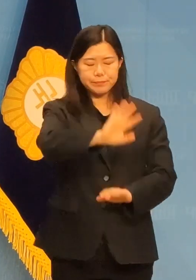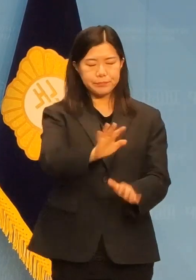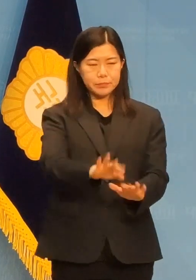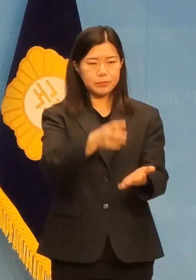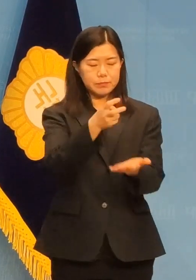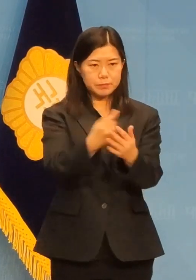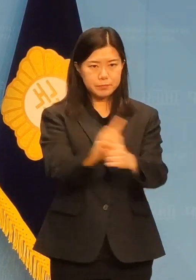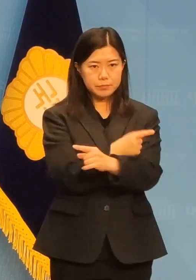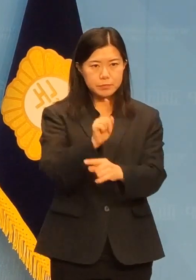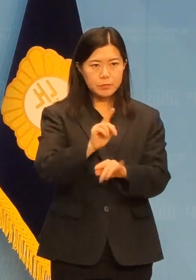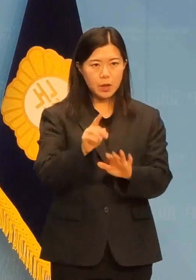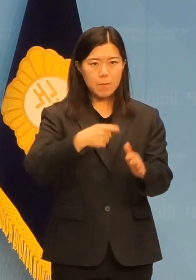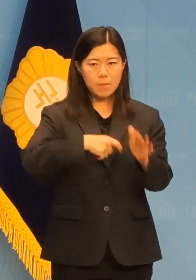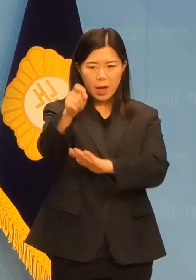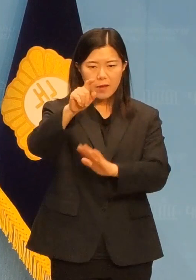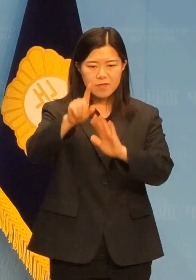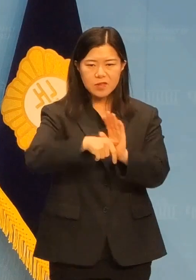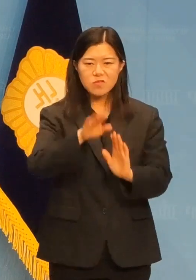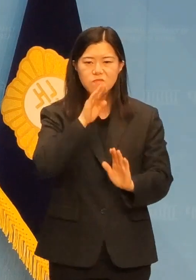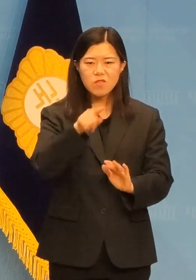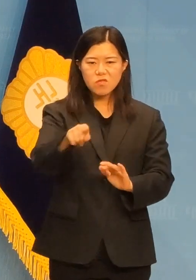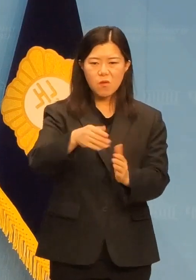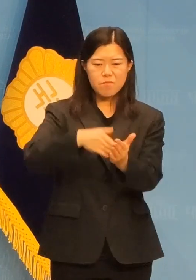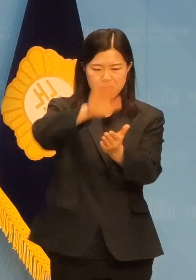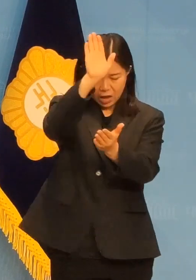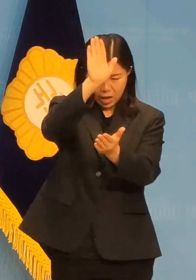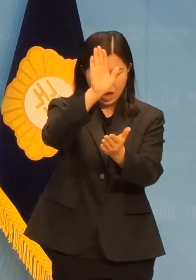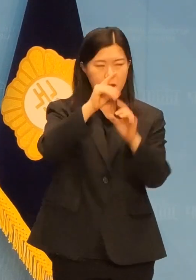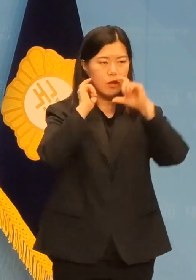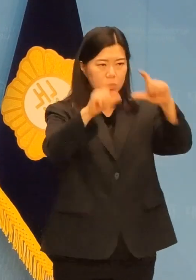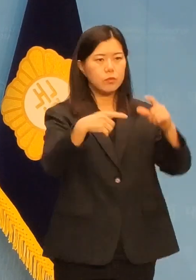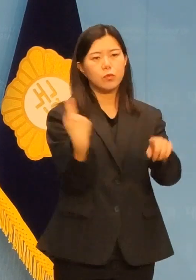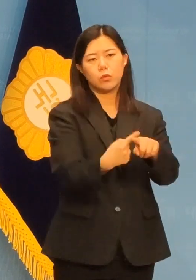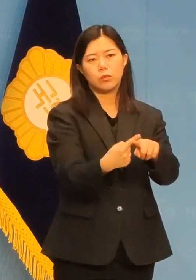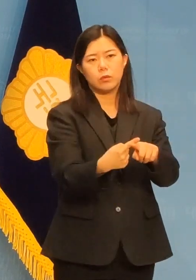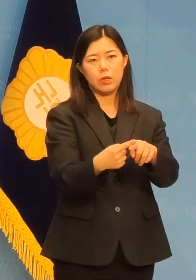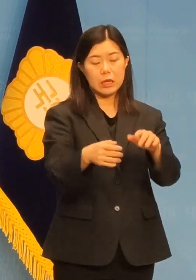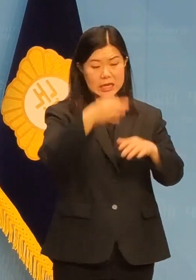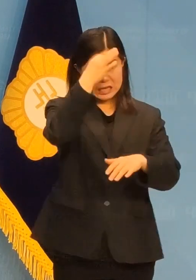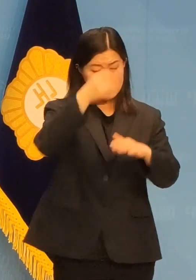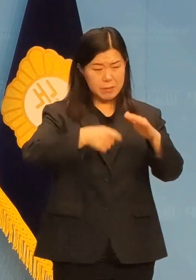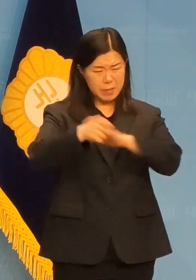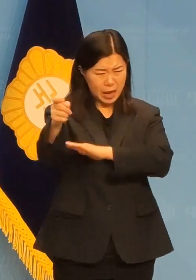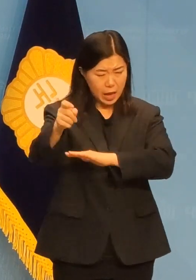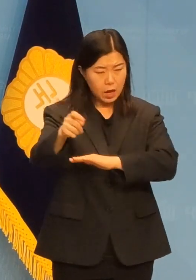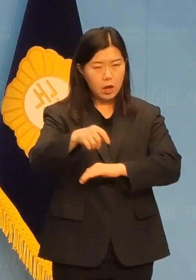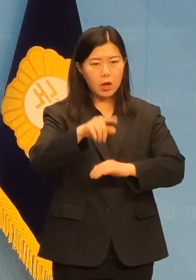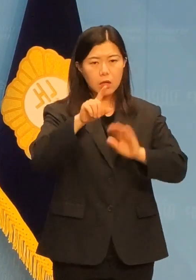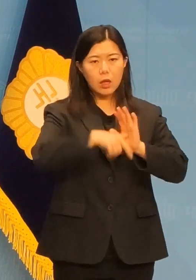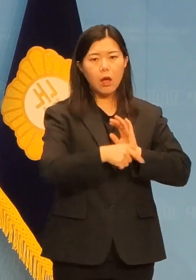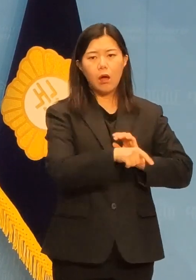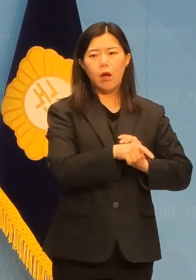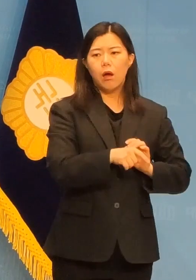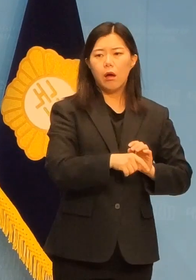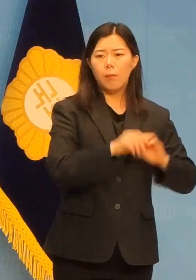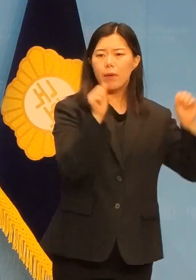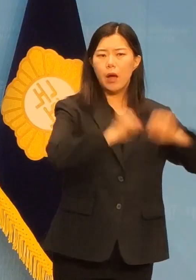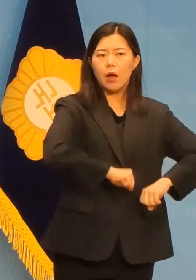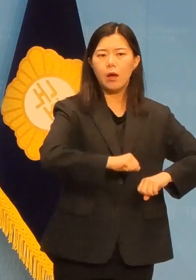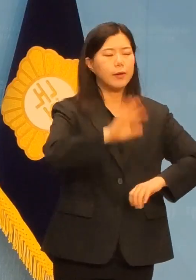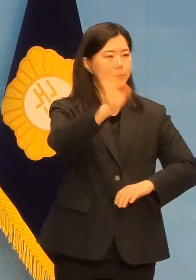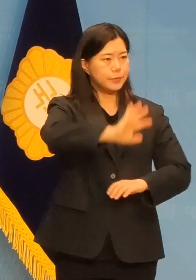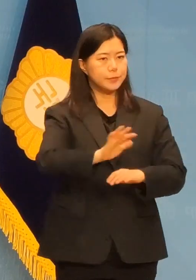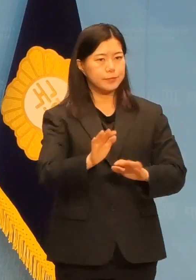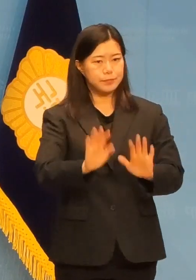자를 끝장내겠다라고 하는 선언입니다. 기술을 빼앗기면 끝나는 나라에서 이제는